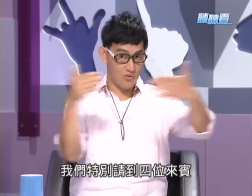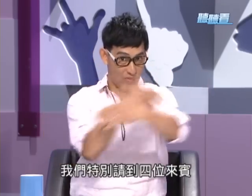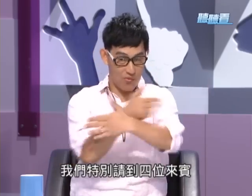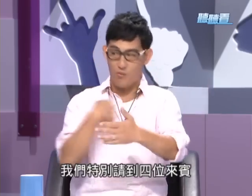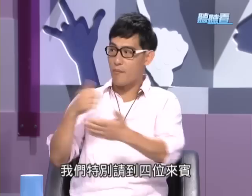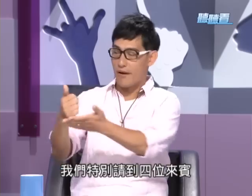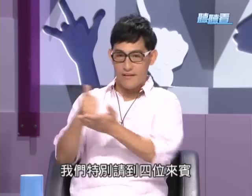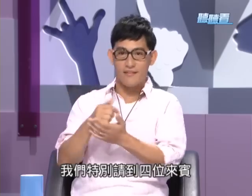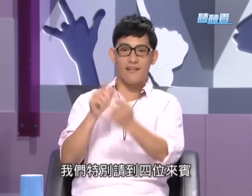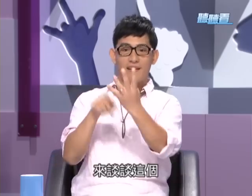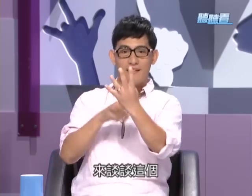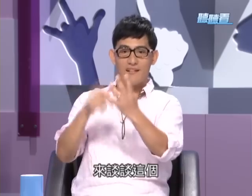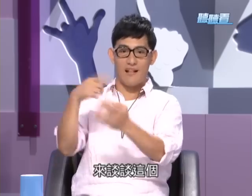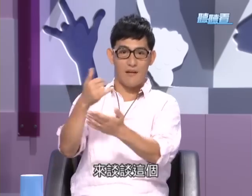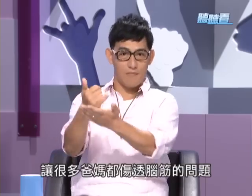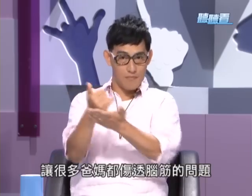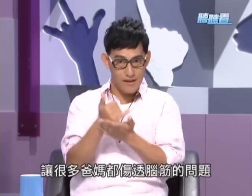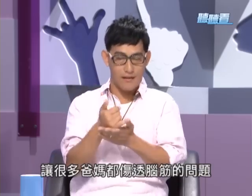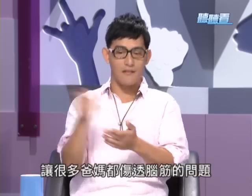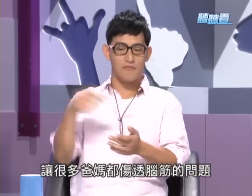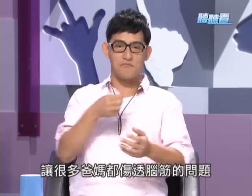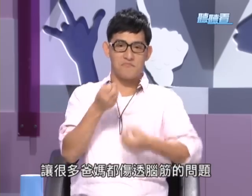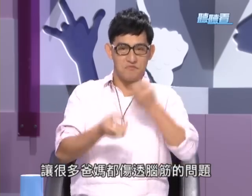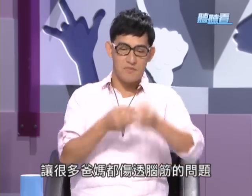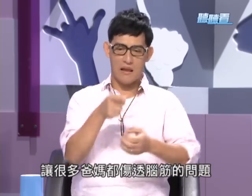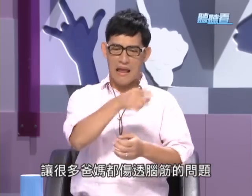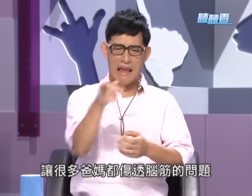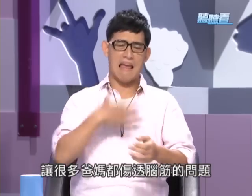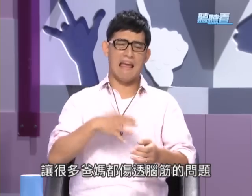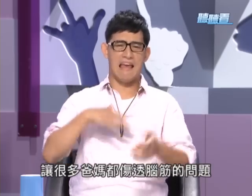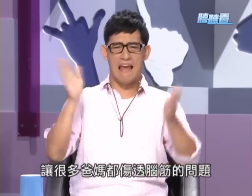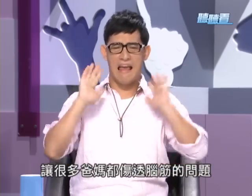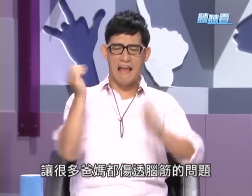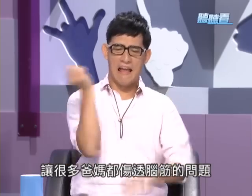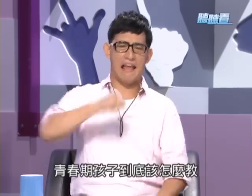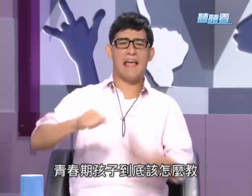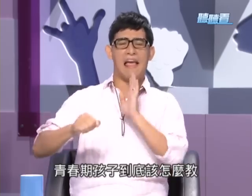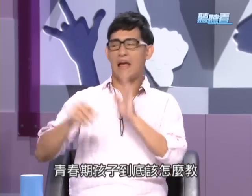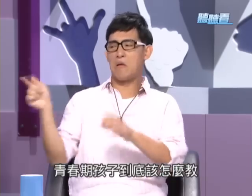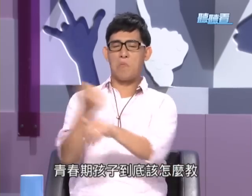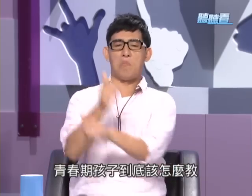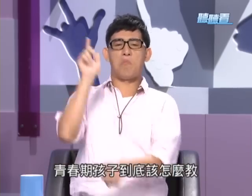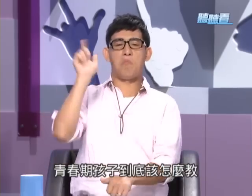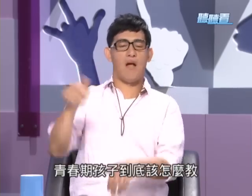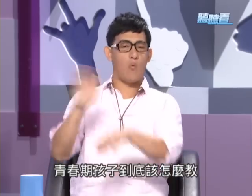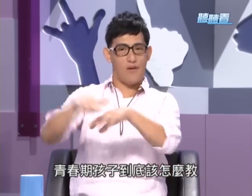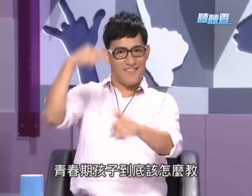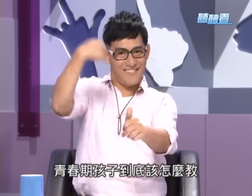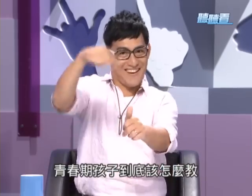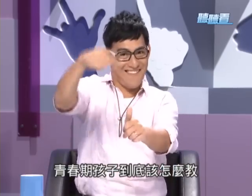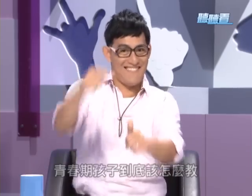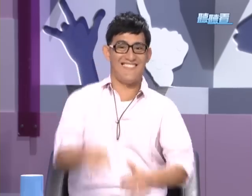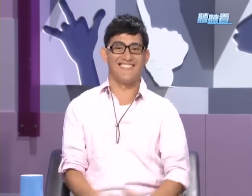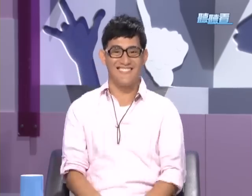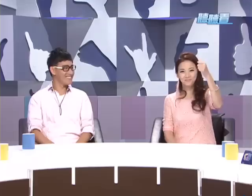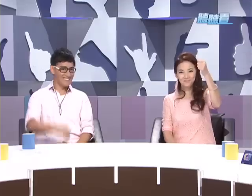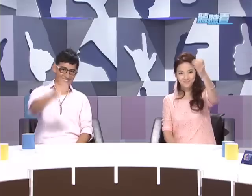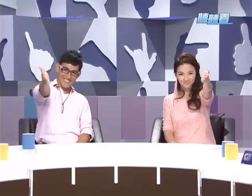到四位来宾来谈谈这个让很多爸妈都伤透脑筋的问题：青春期孩子到底该怎么教？ 请